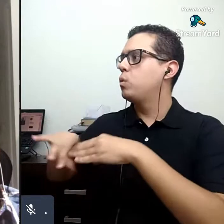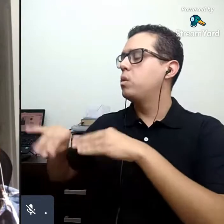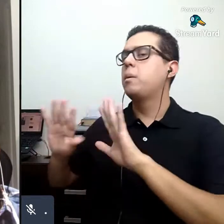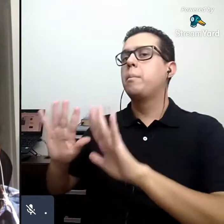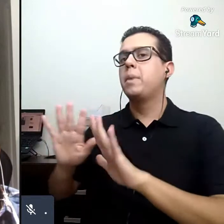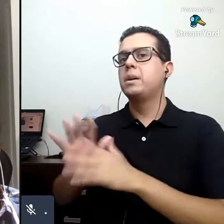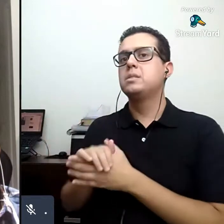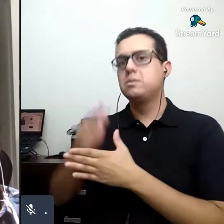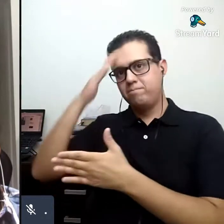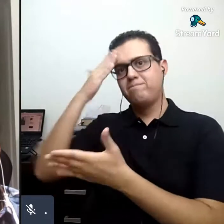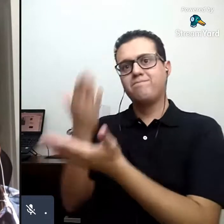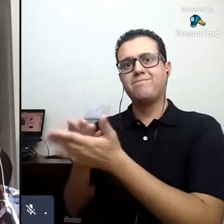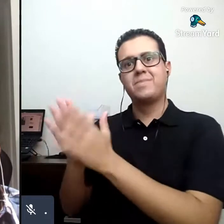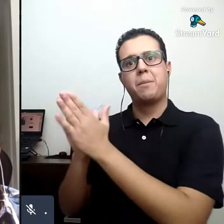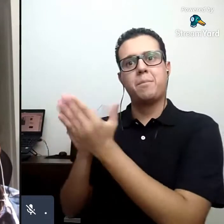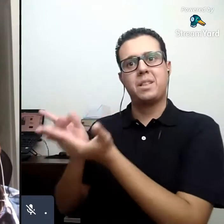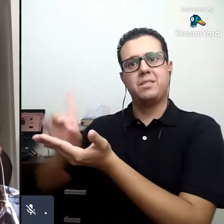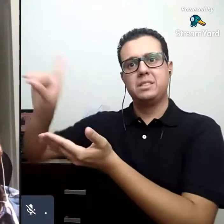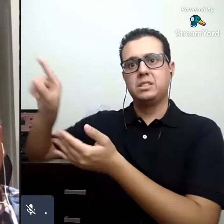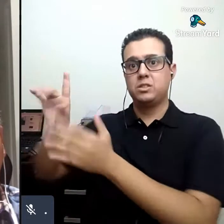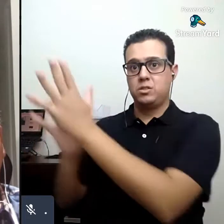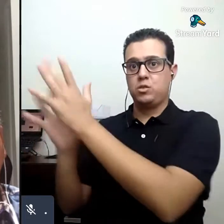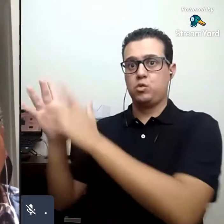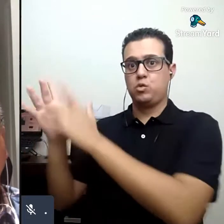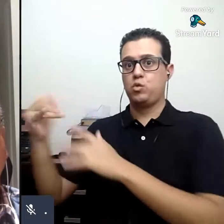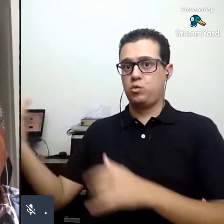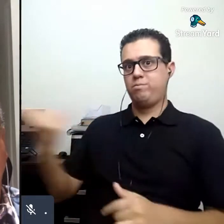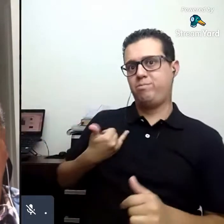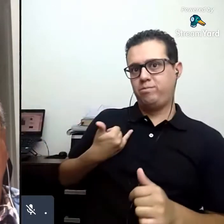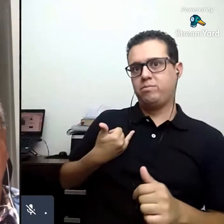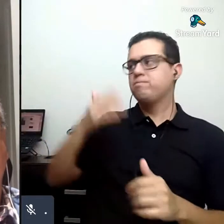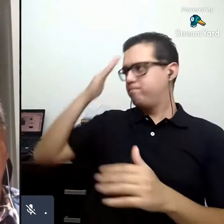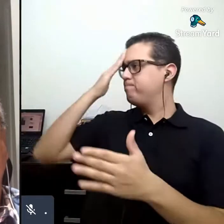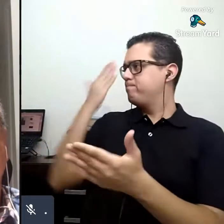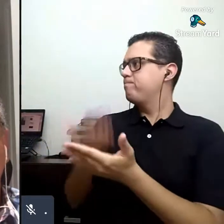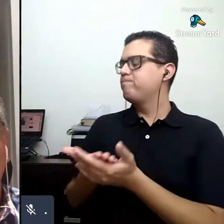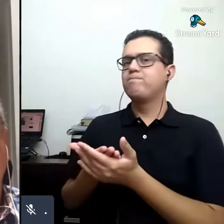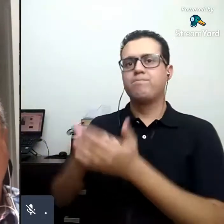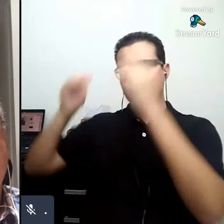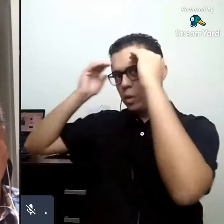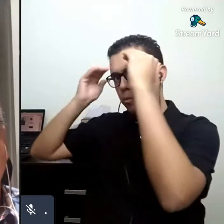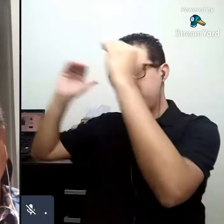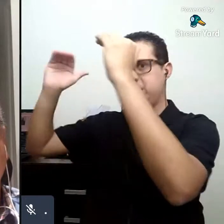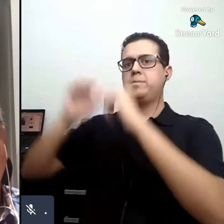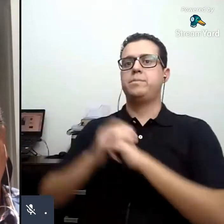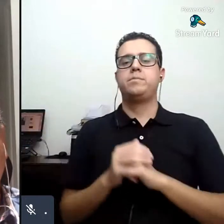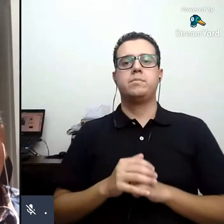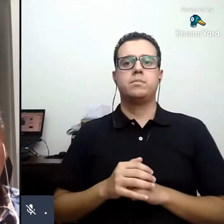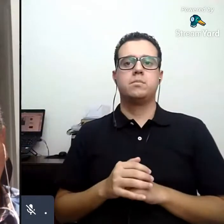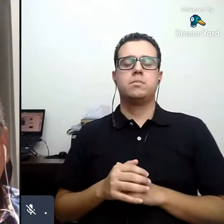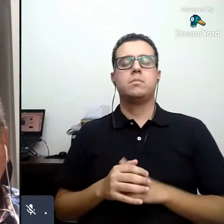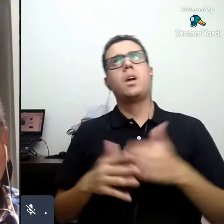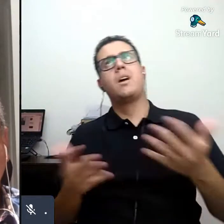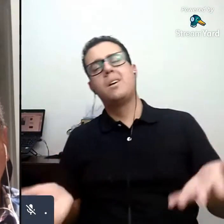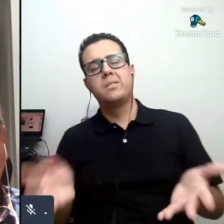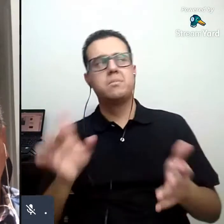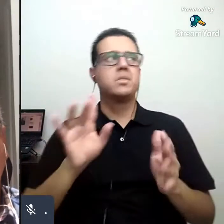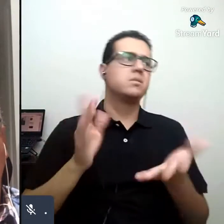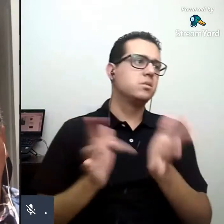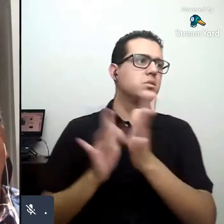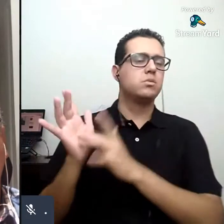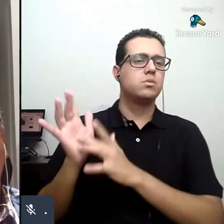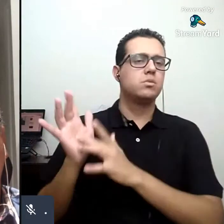E se você olhar o contexto dele, falar assim, não, mas era Jesus que estava falando. Nós temos Jesus aqui no início do